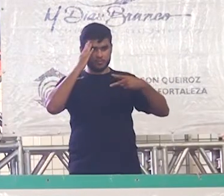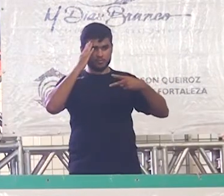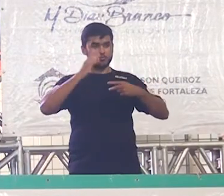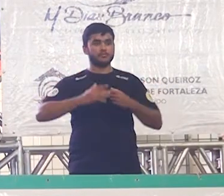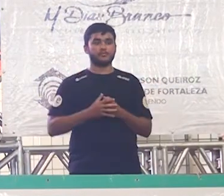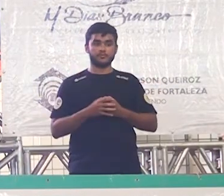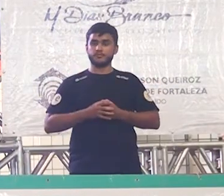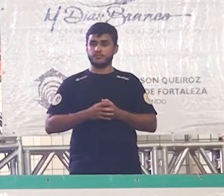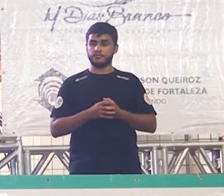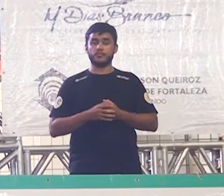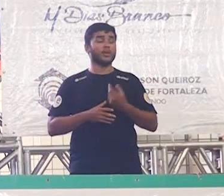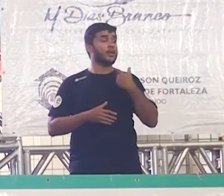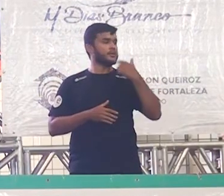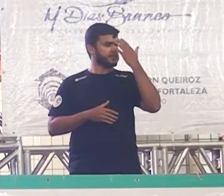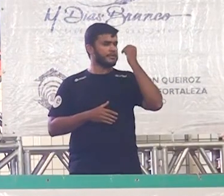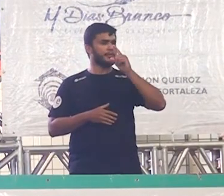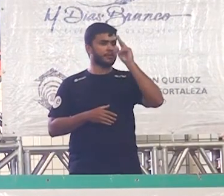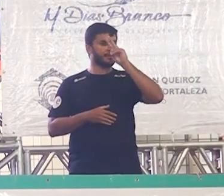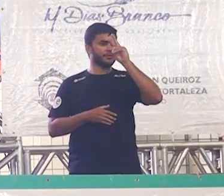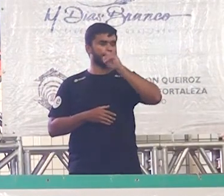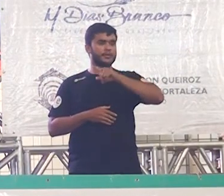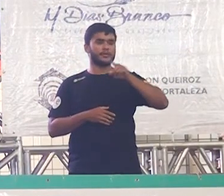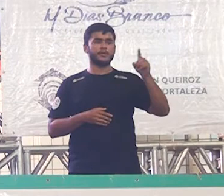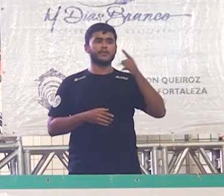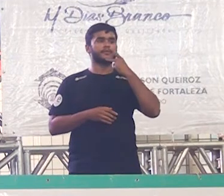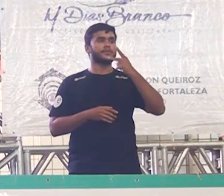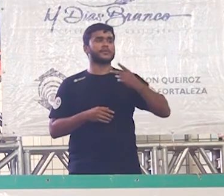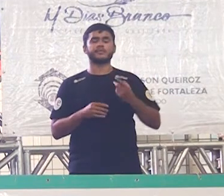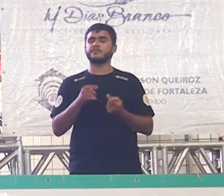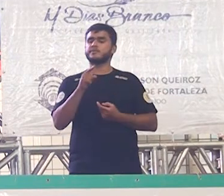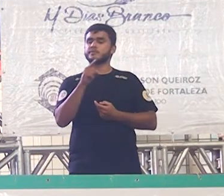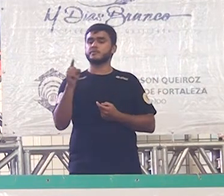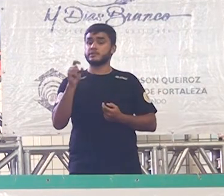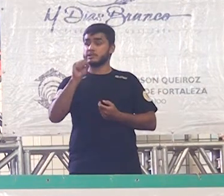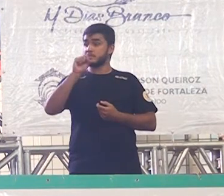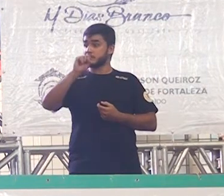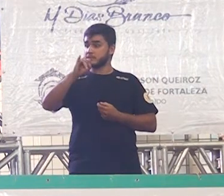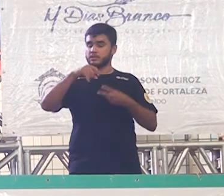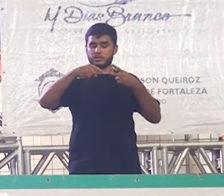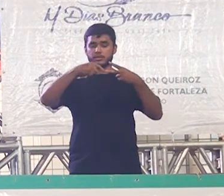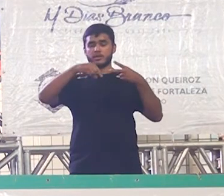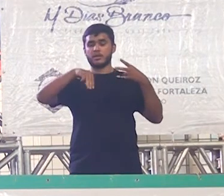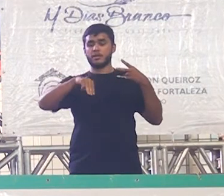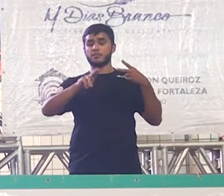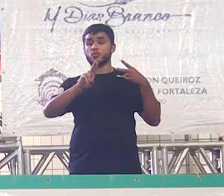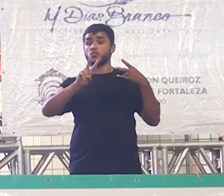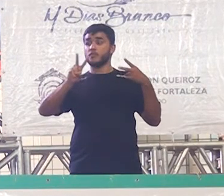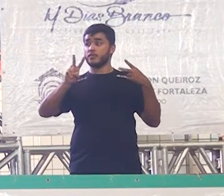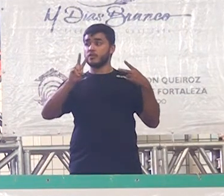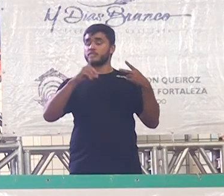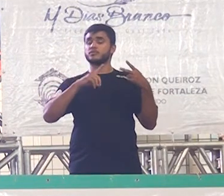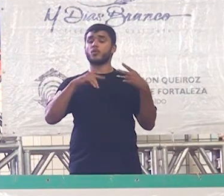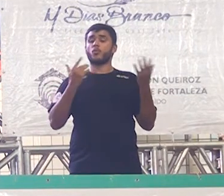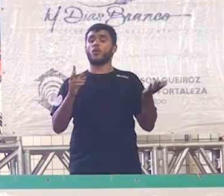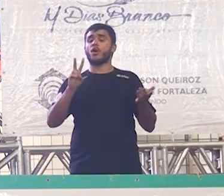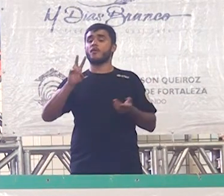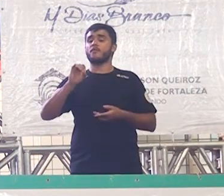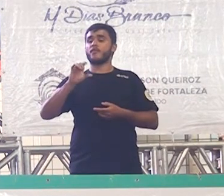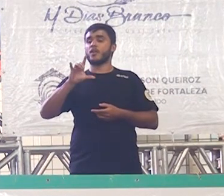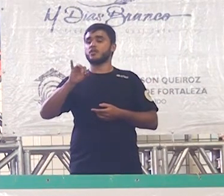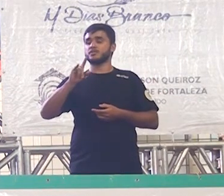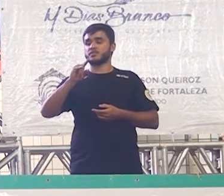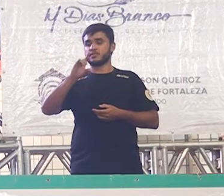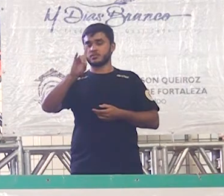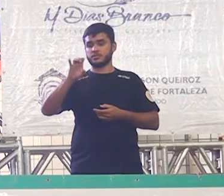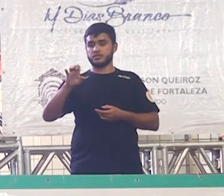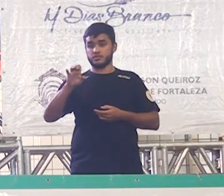variado. Lembra que a gente viu há pouquinho tempo que quando eu tenho um movimento variado, a velocidade média é a média